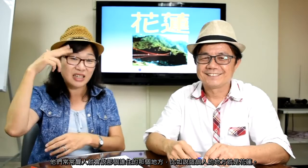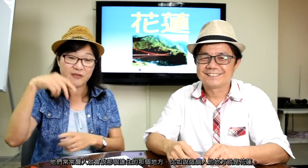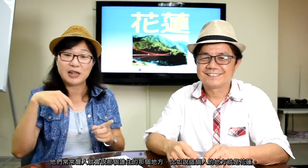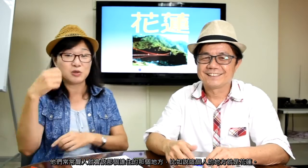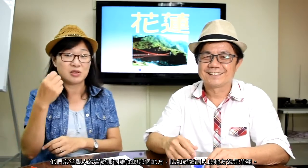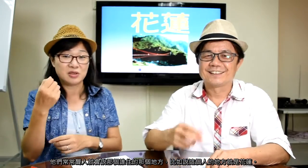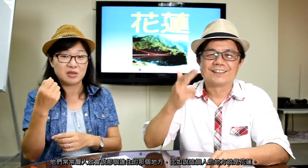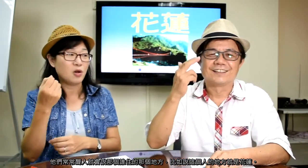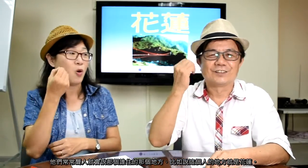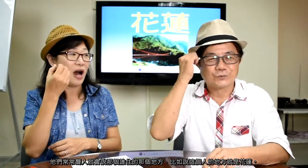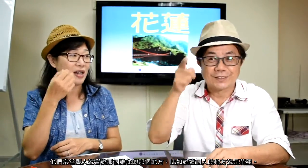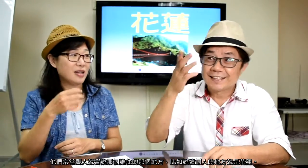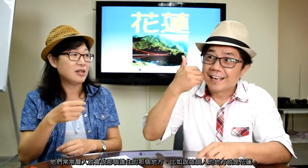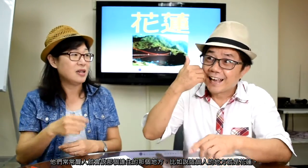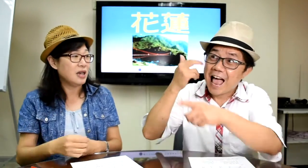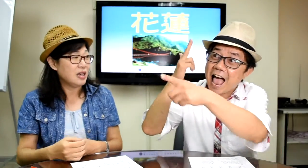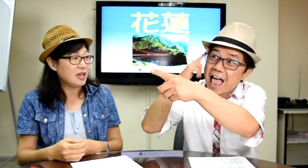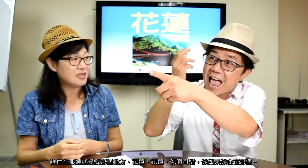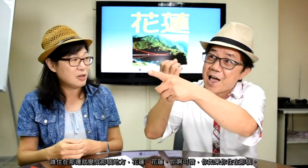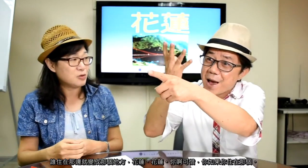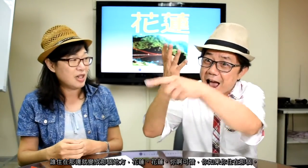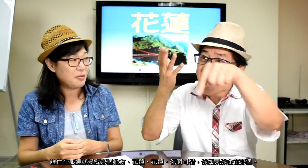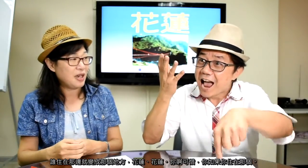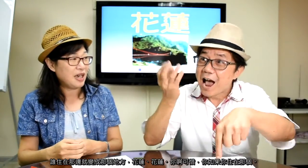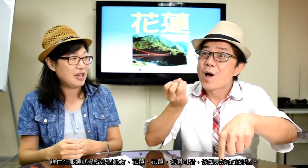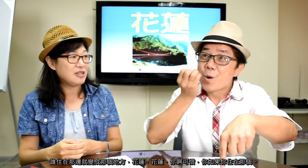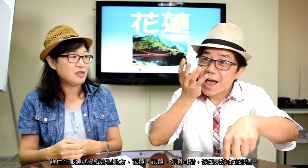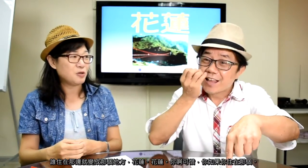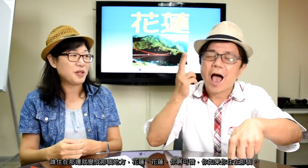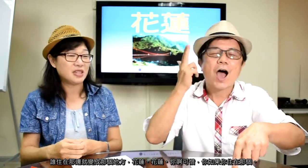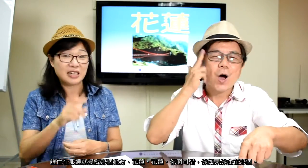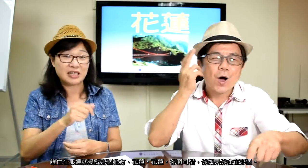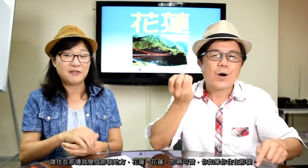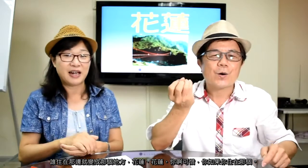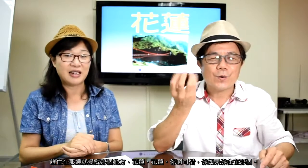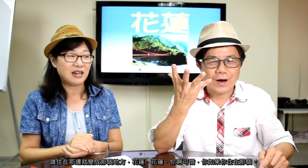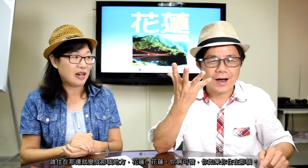地方就是花莲，谁住在那边就变成那个地方，